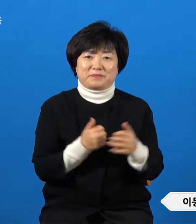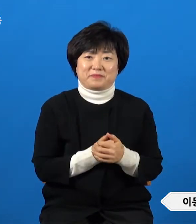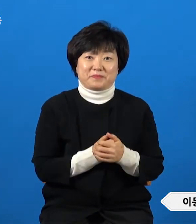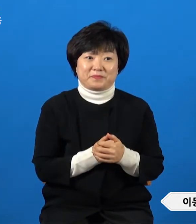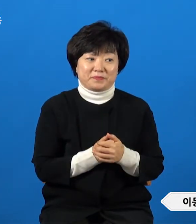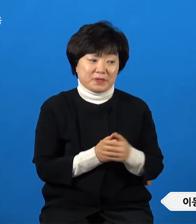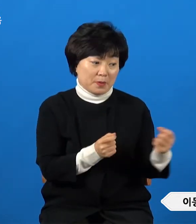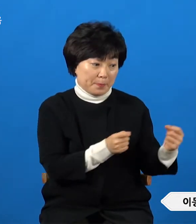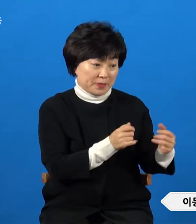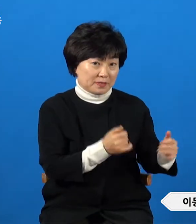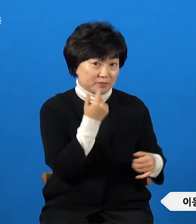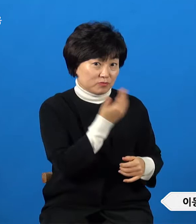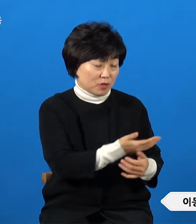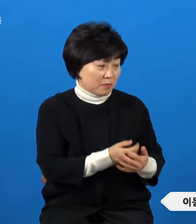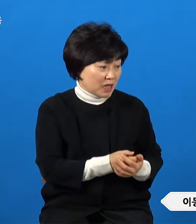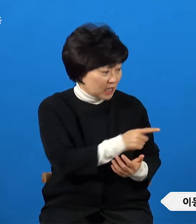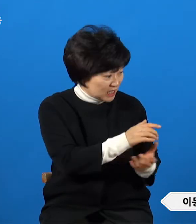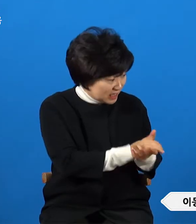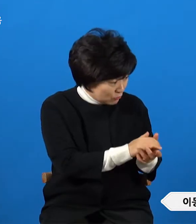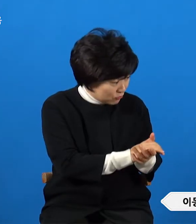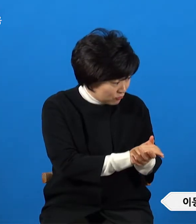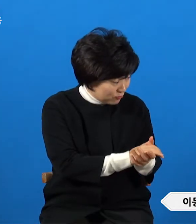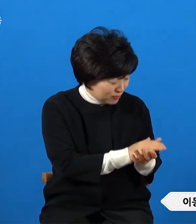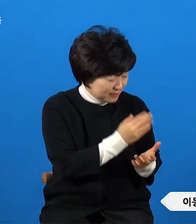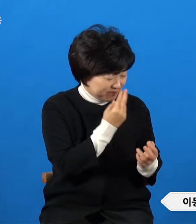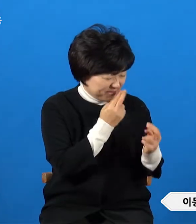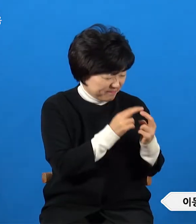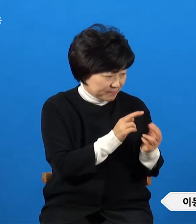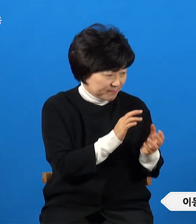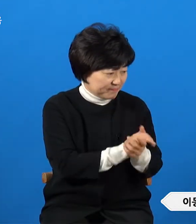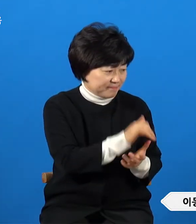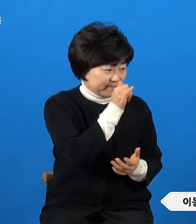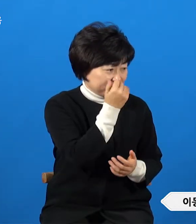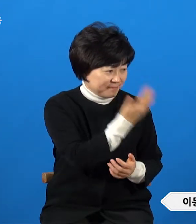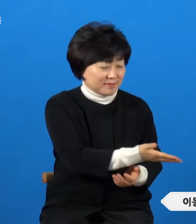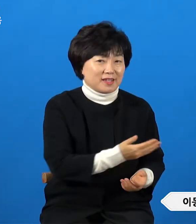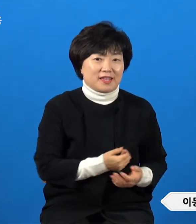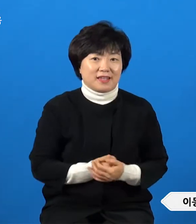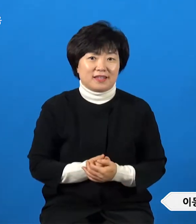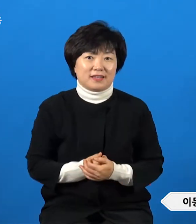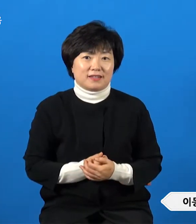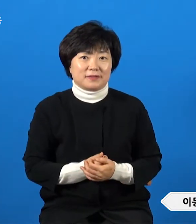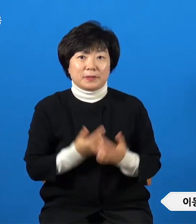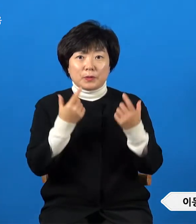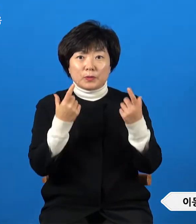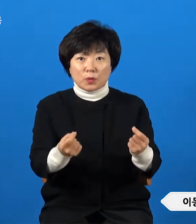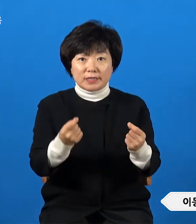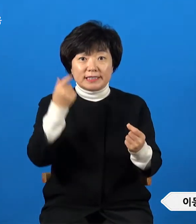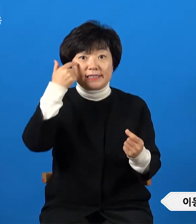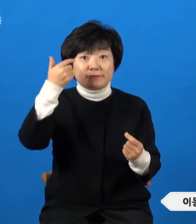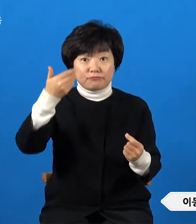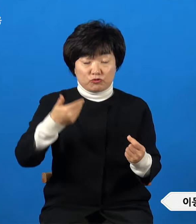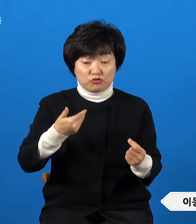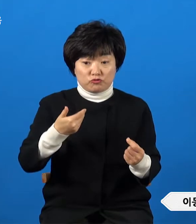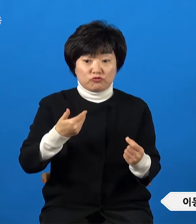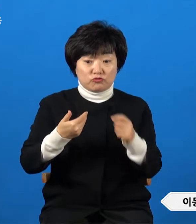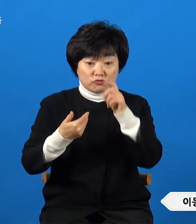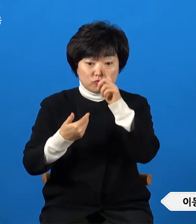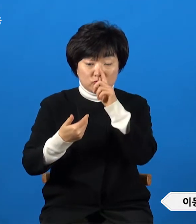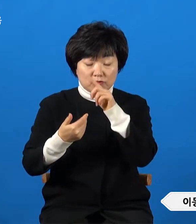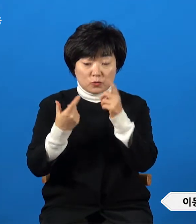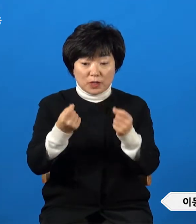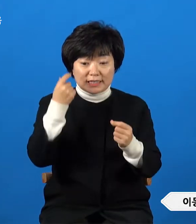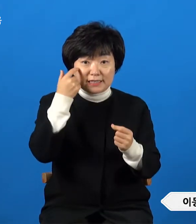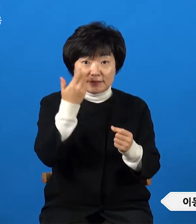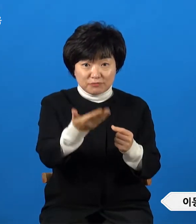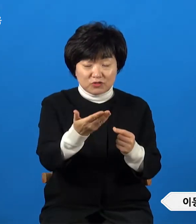사람에게 물어보겠습니다. 그런 사람 가지셨습니까? 이렇게. 우리가 만약 동일한 질문을, 똑같은 질문을 바울